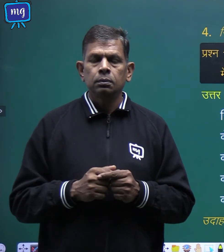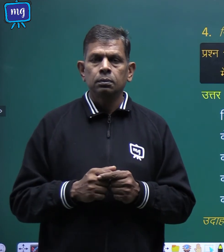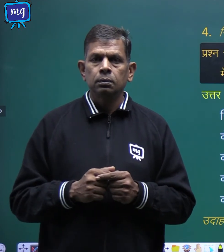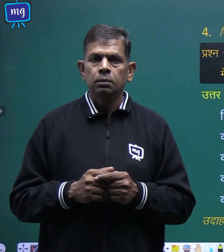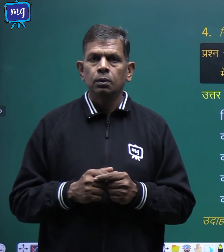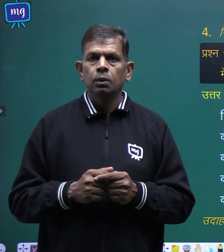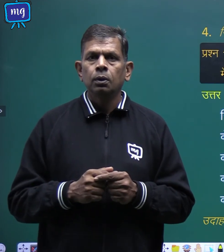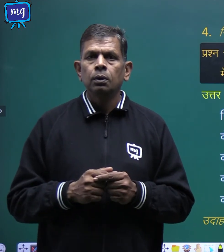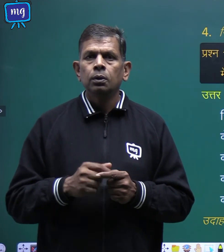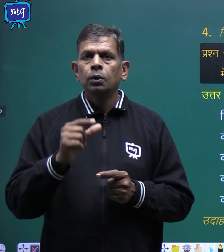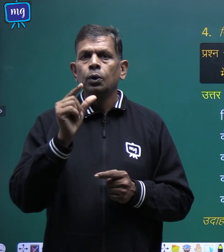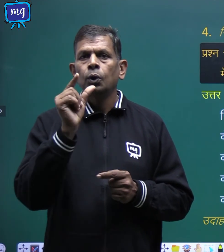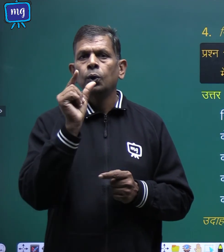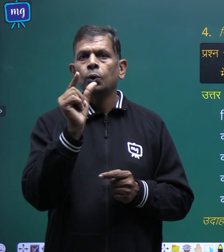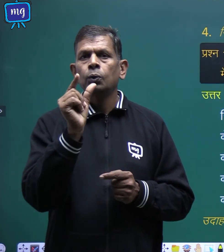यूकैरियोट्स